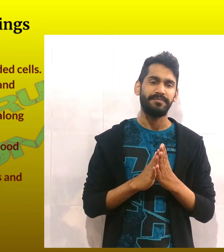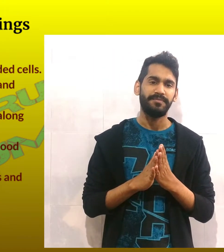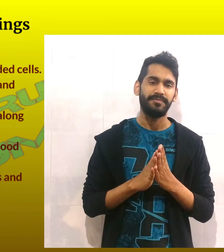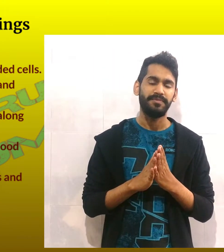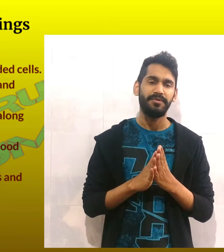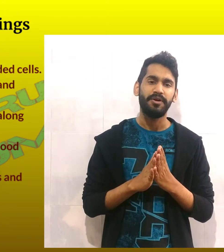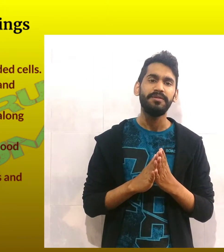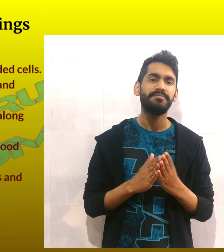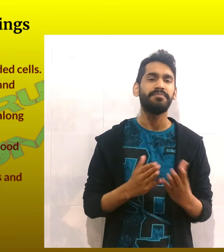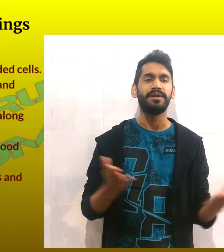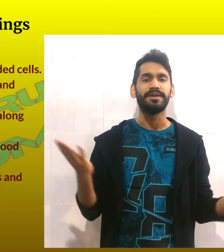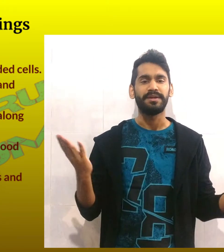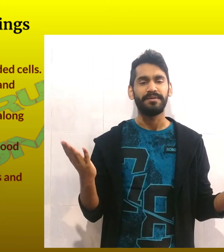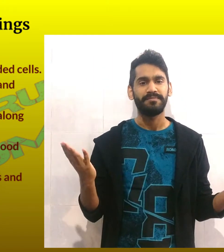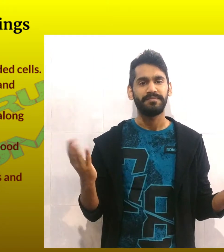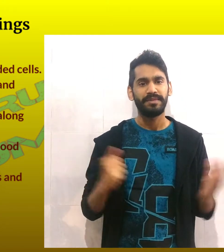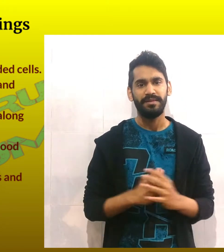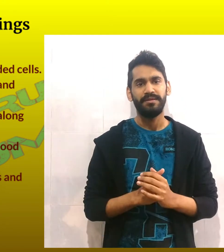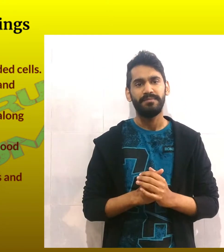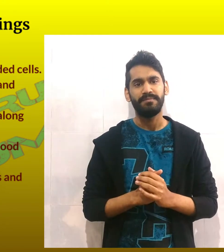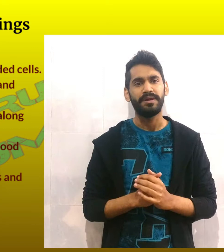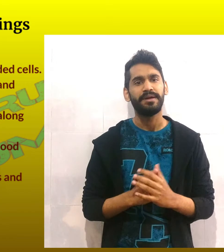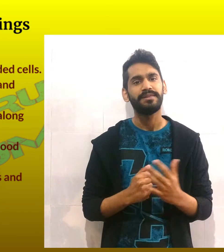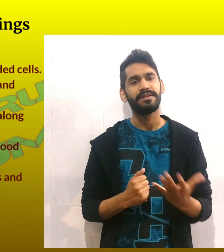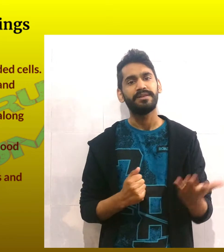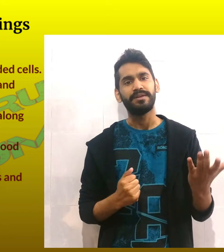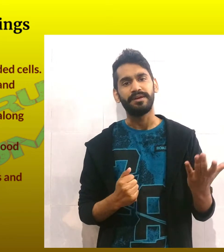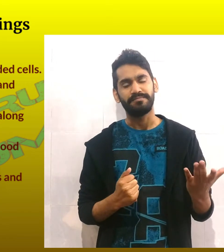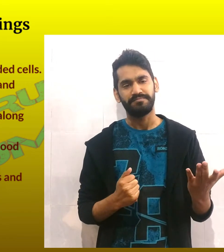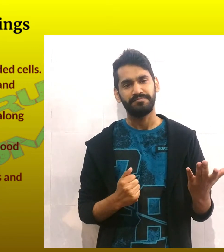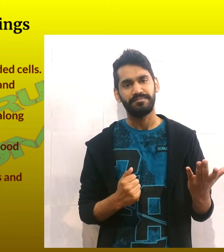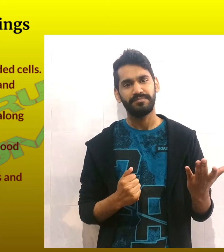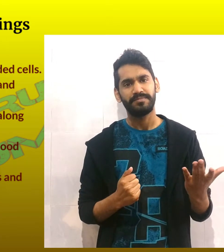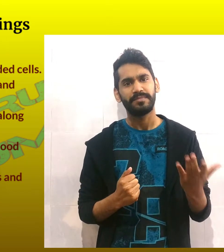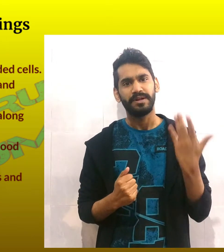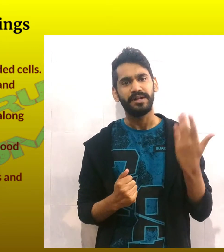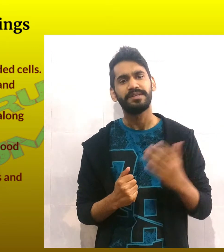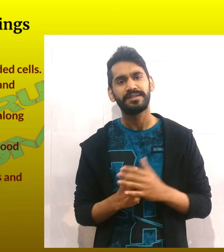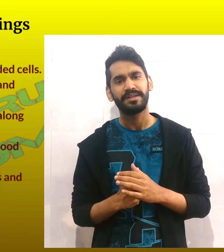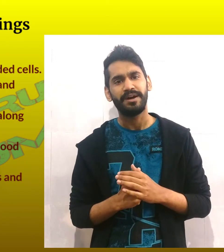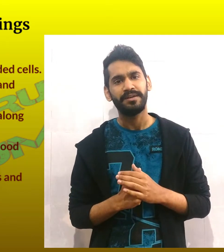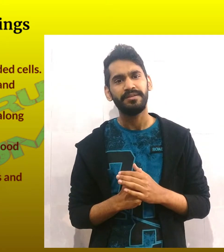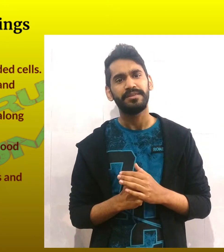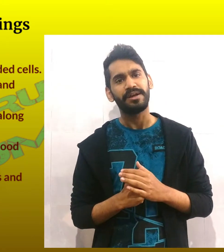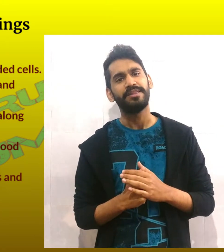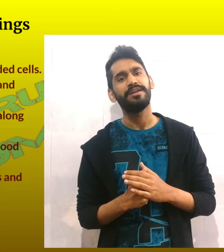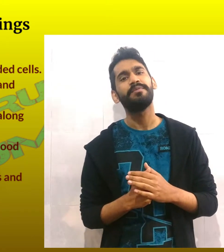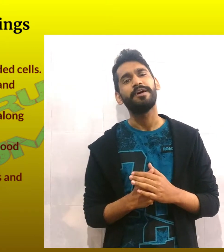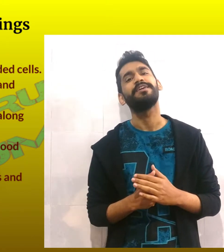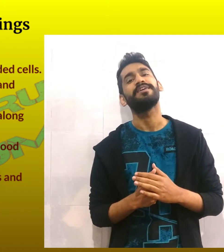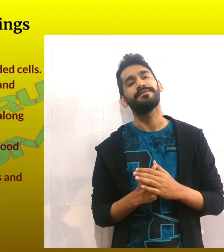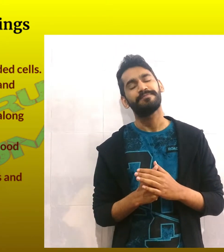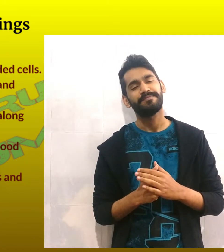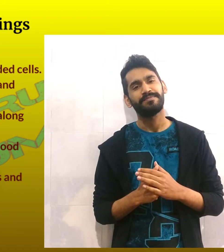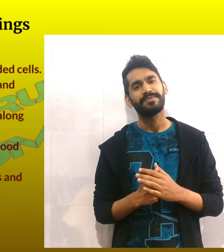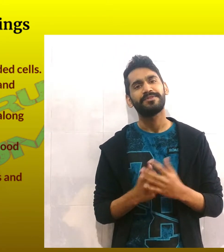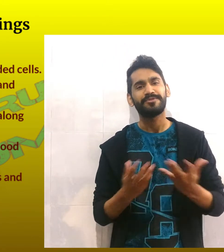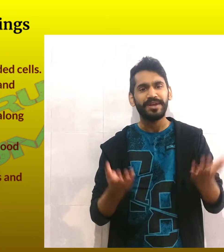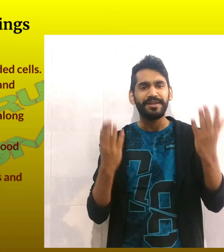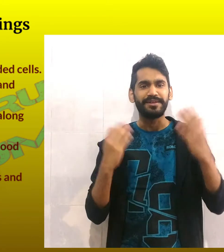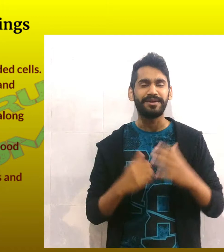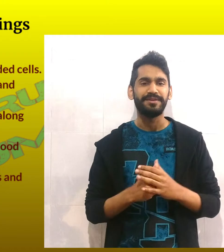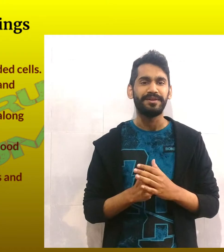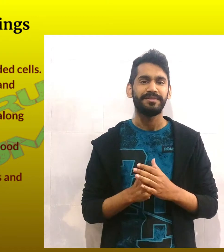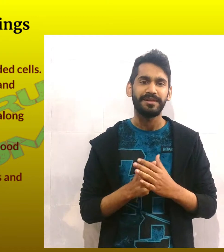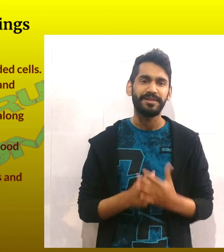है और ब्लड क्या है। ब्लड है दिल का दरिया। अरिजीत सिंह ने कहा था दिल का दरिया बह ही गया। तो